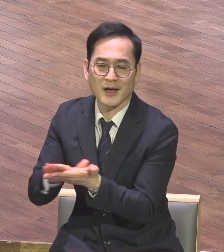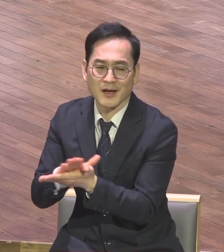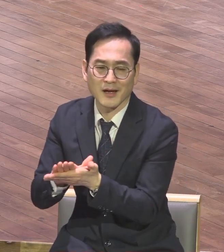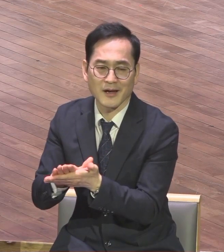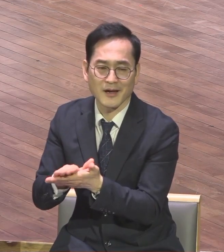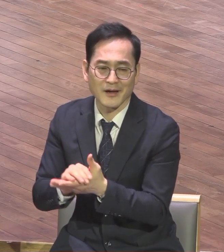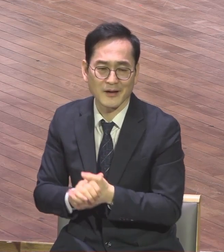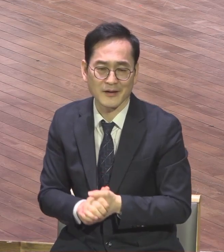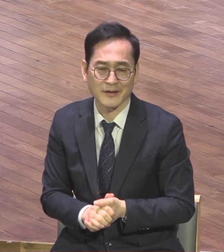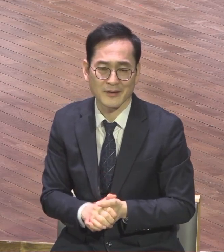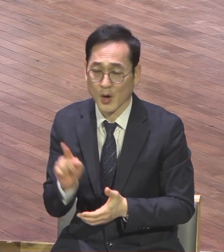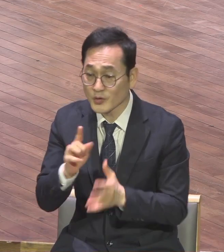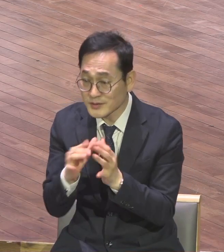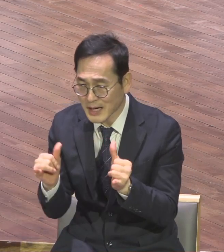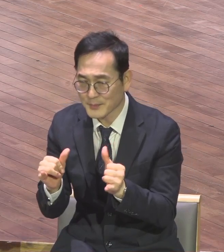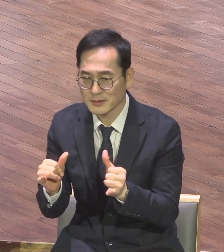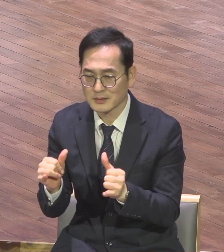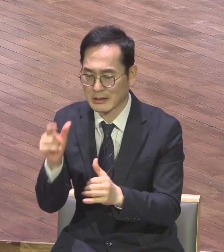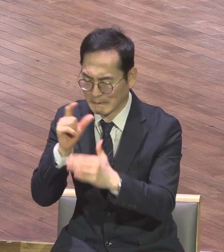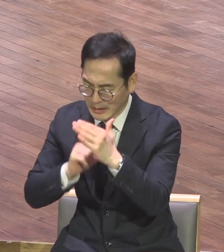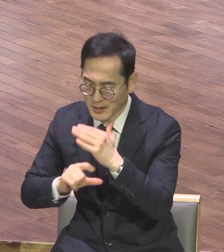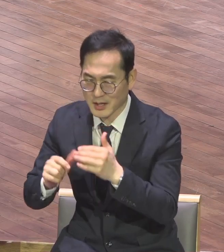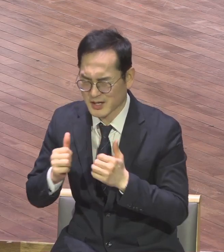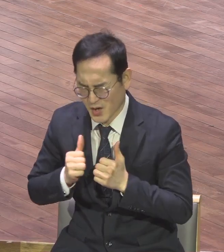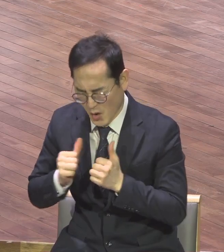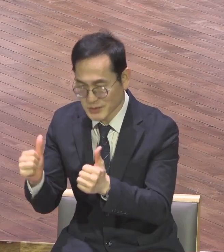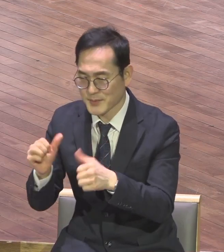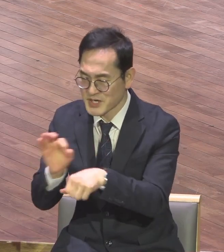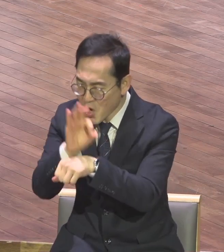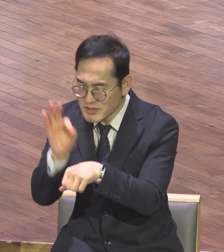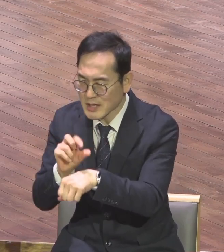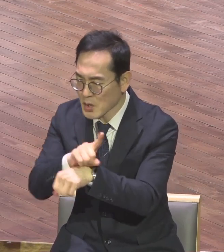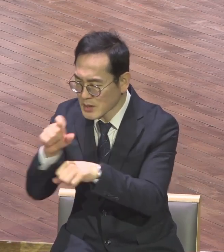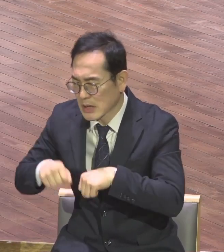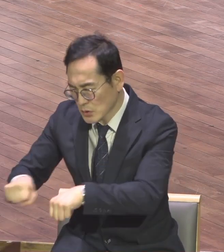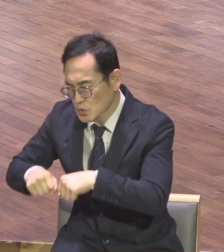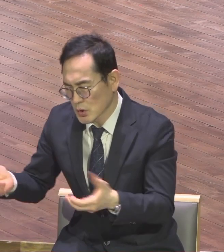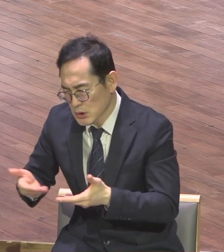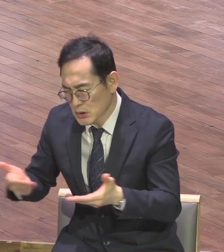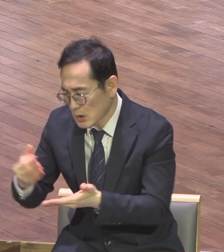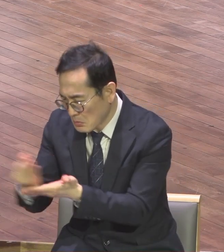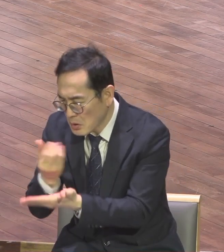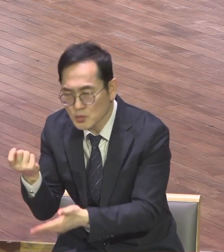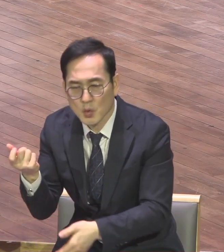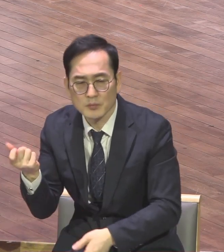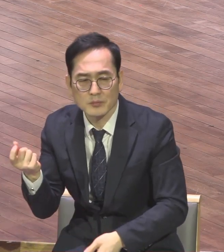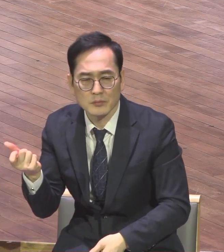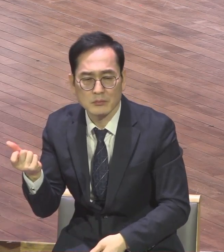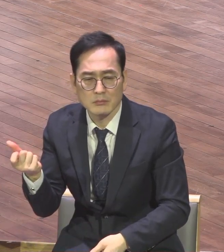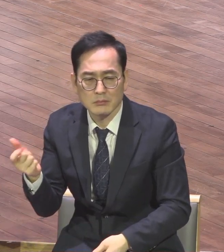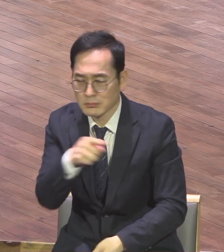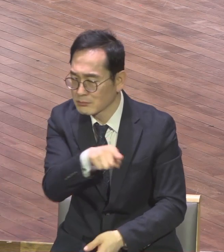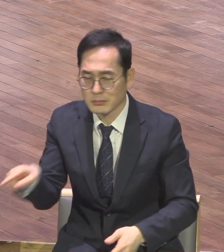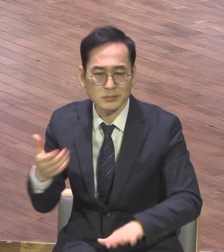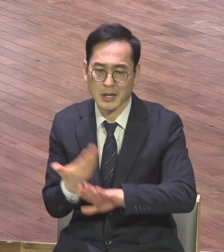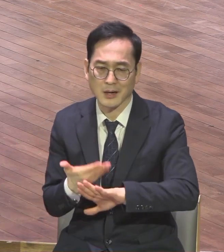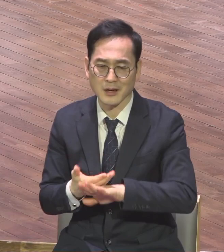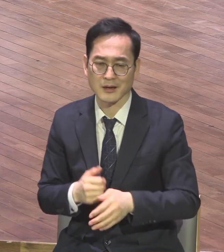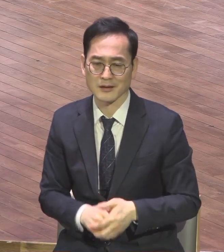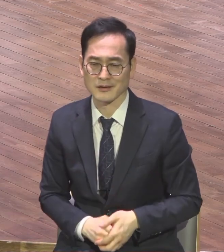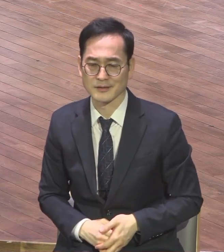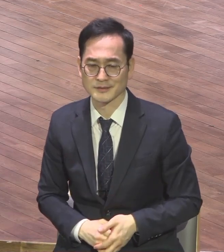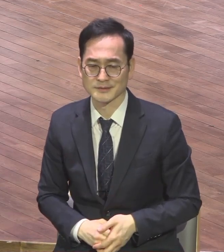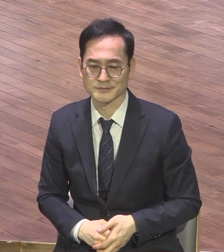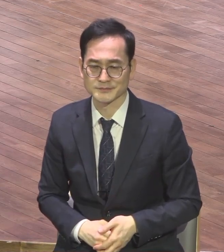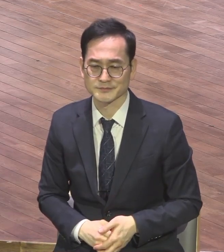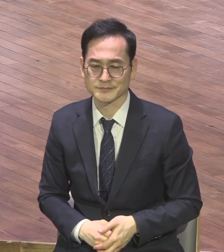새벽부터 밤까지 청소해도 생활비도 안 돼. 여러분 아셔야 돼요. 하나님이 축복하면 절대